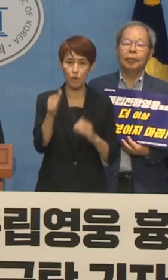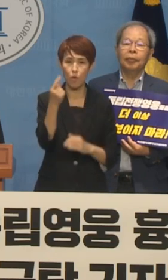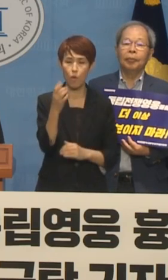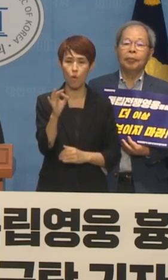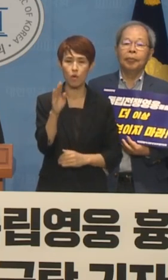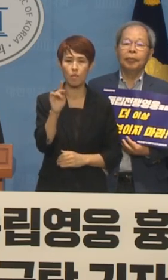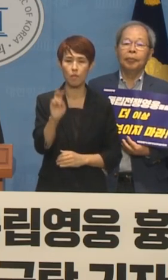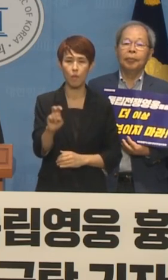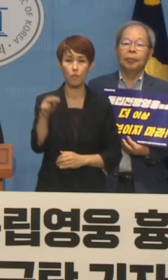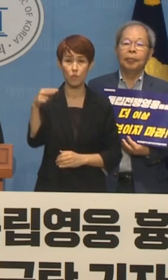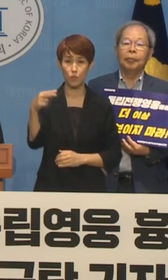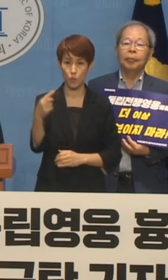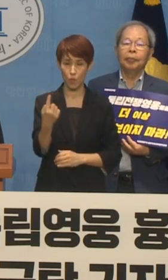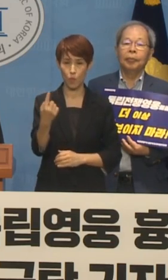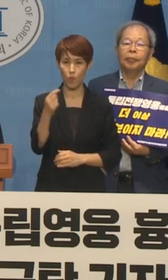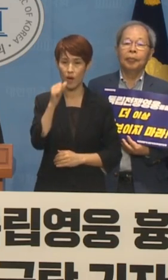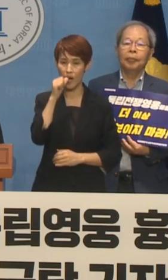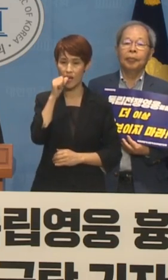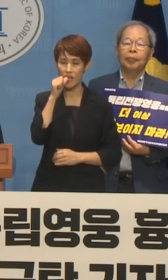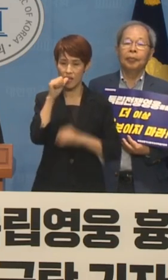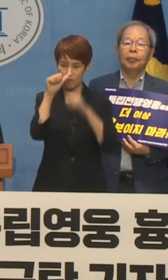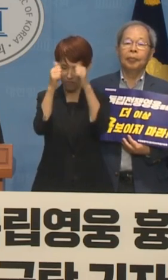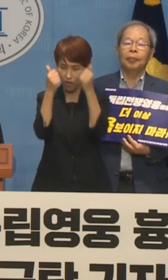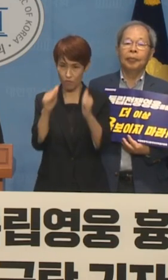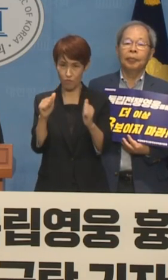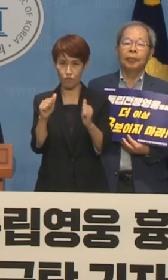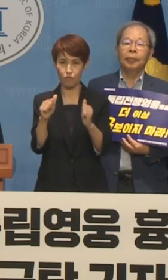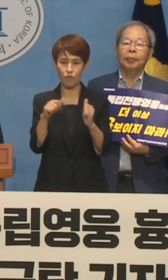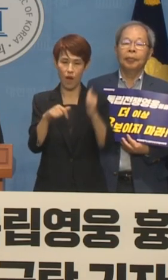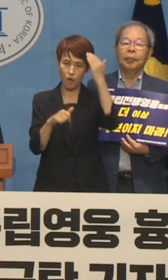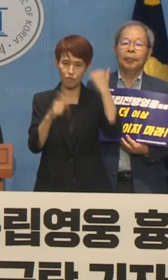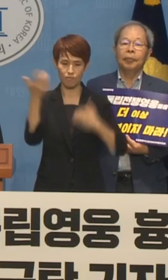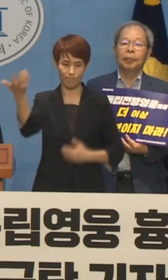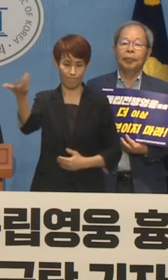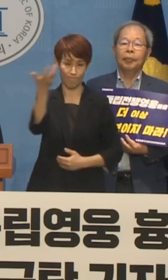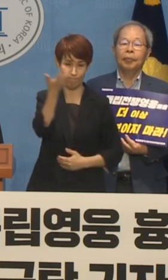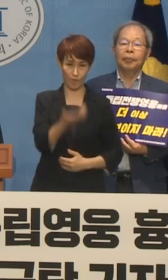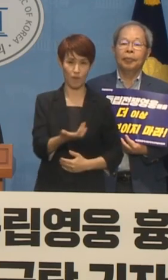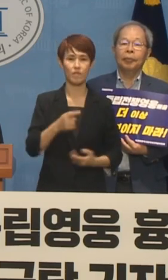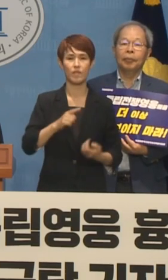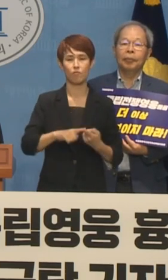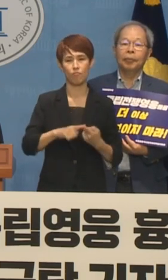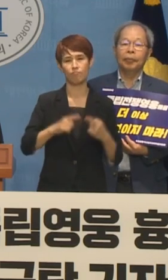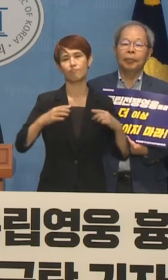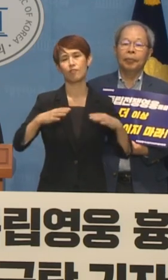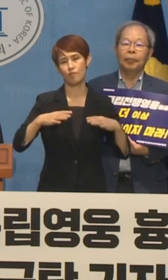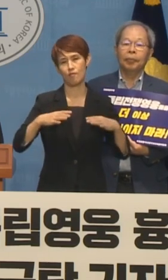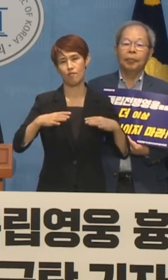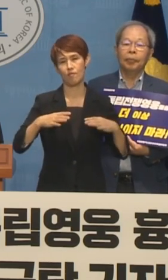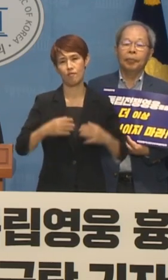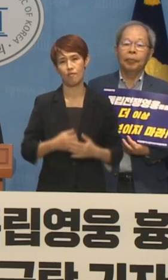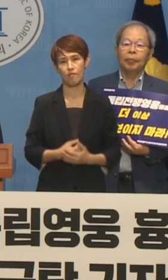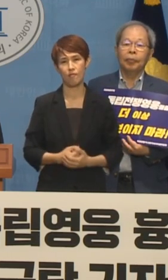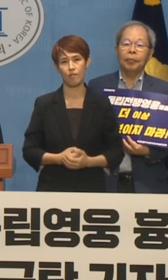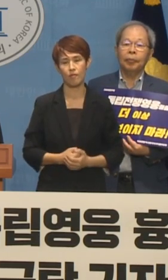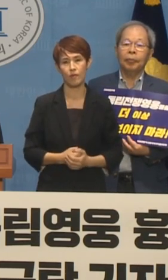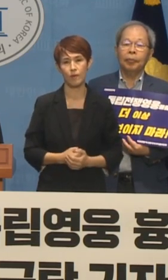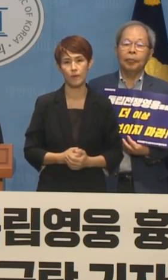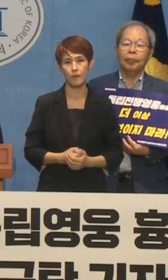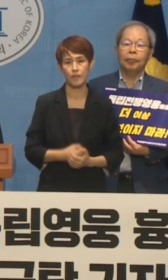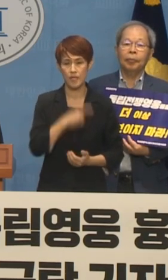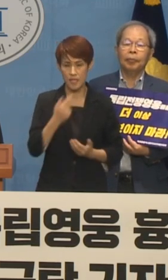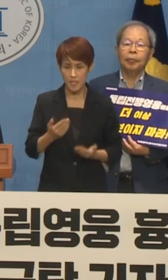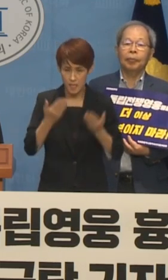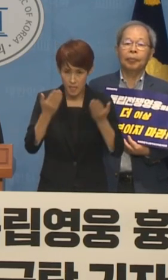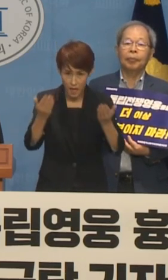조상 땅으로 돌아오는 게 대해서 엄청 자랑스럽고 자기의 이 회생했던 것을 인정하는 것으로 알고